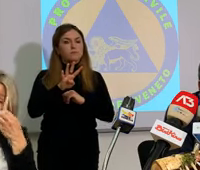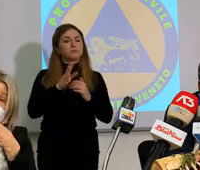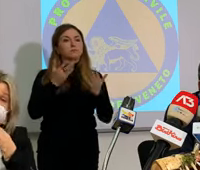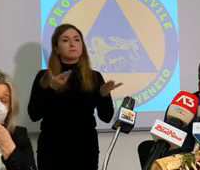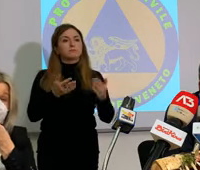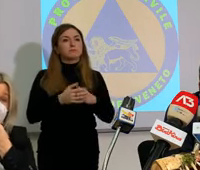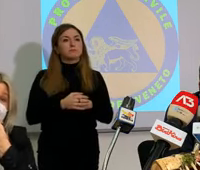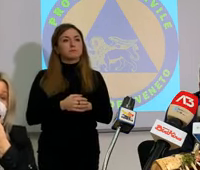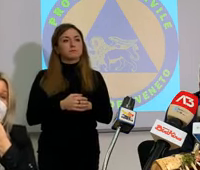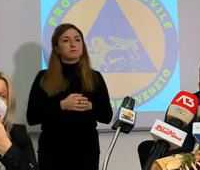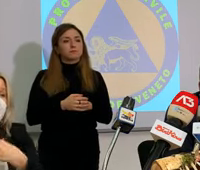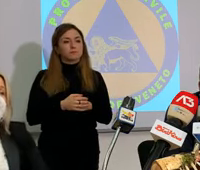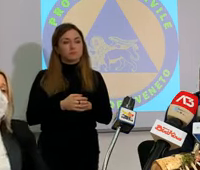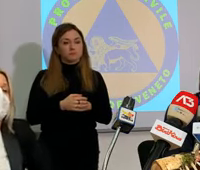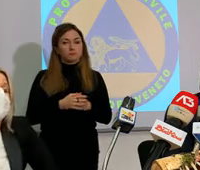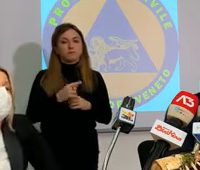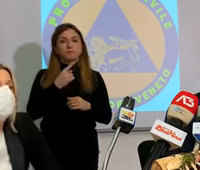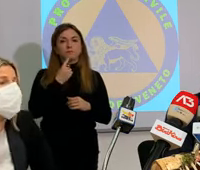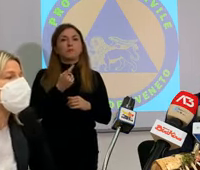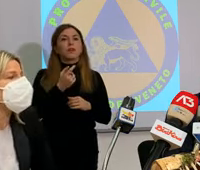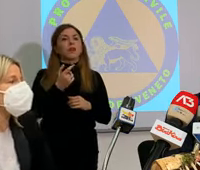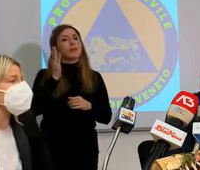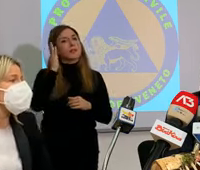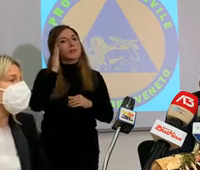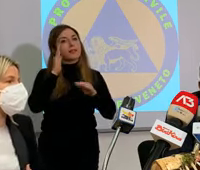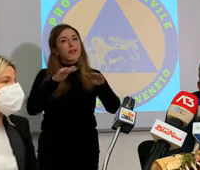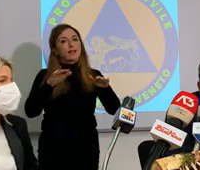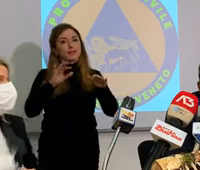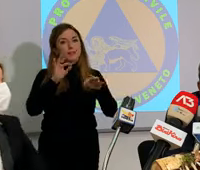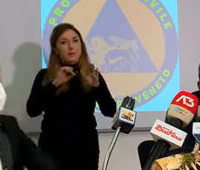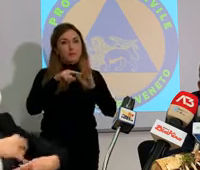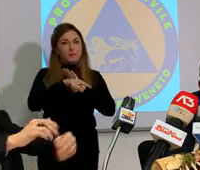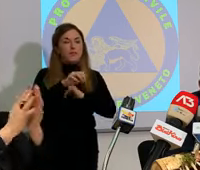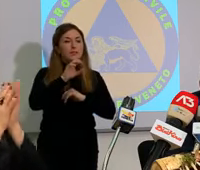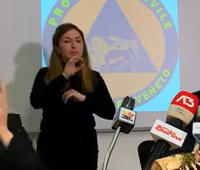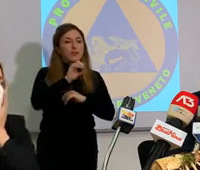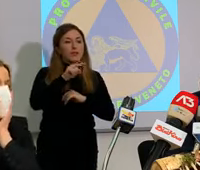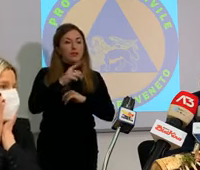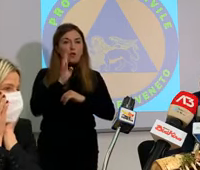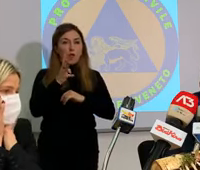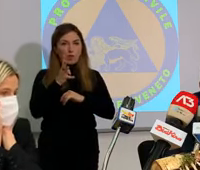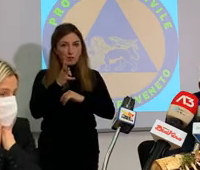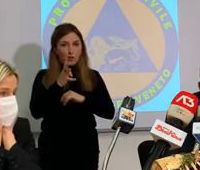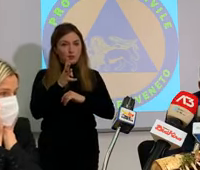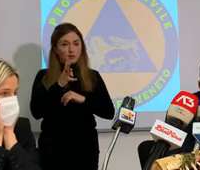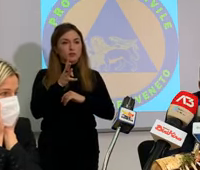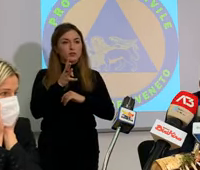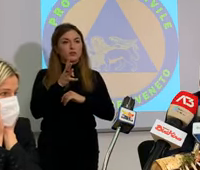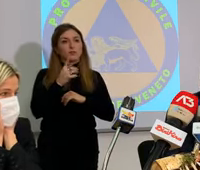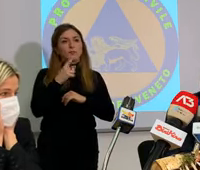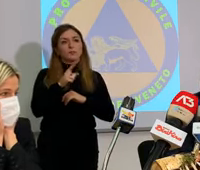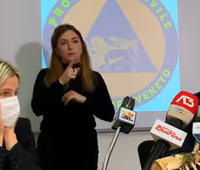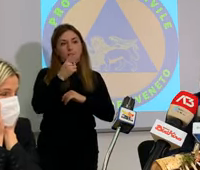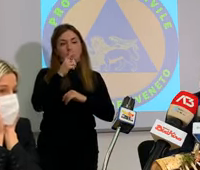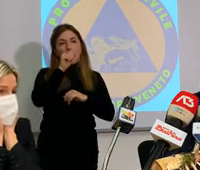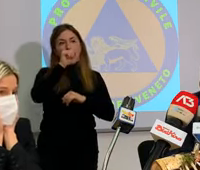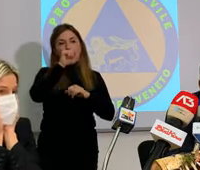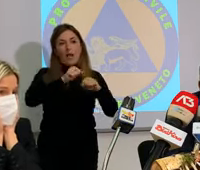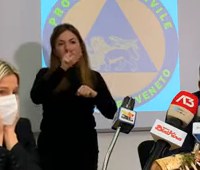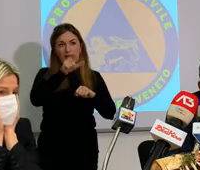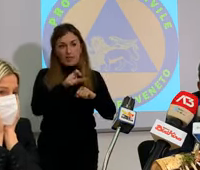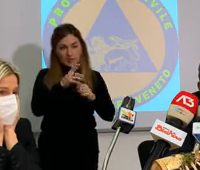cui innalzare i posti letto di terapia intensiva a 0 14 posti letto per mille abitanti questo è un intervento strutturale